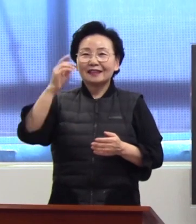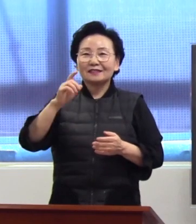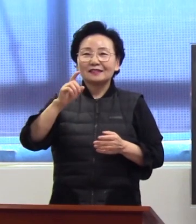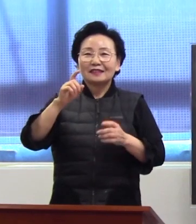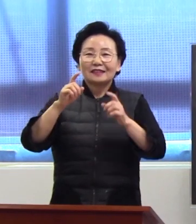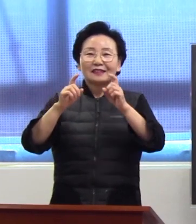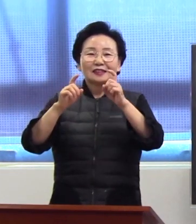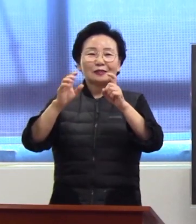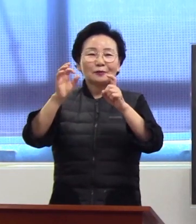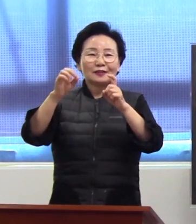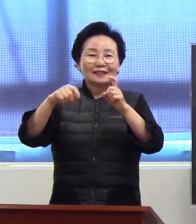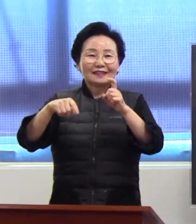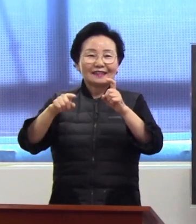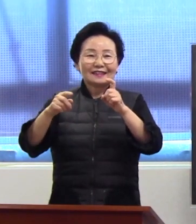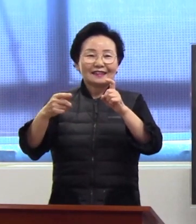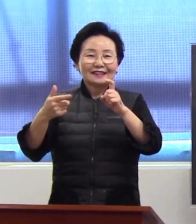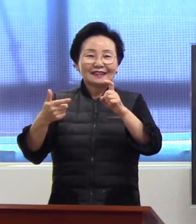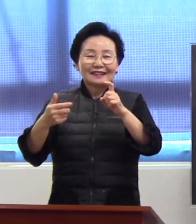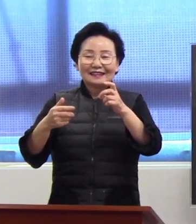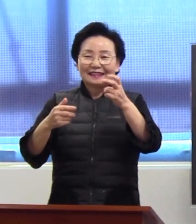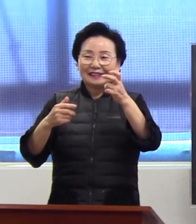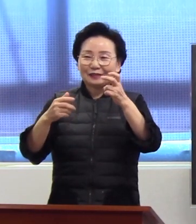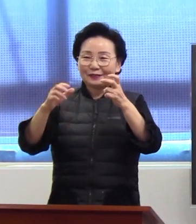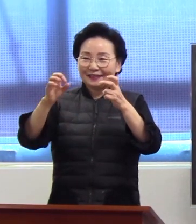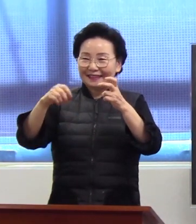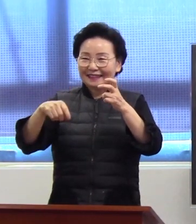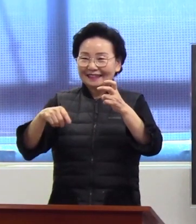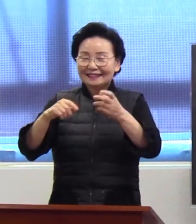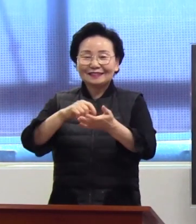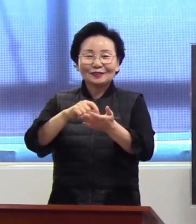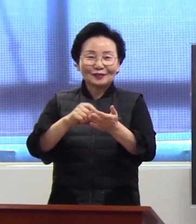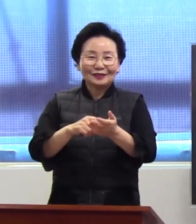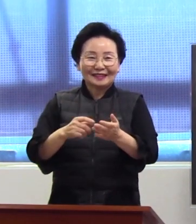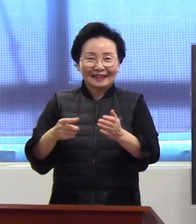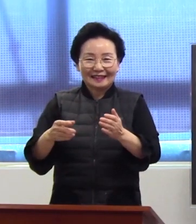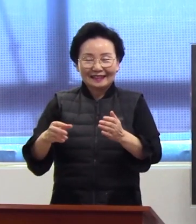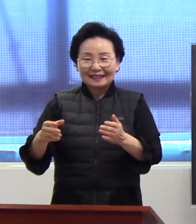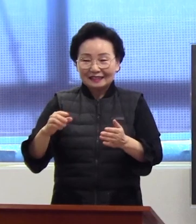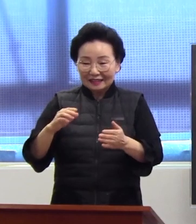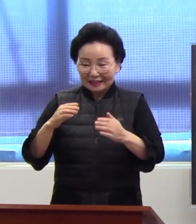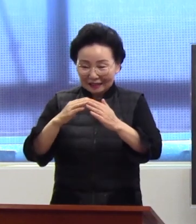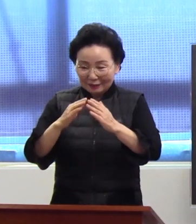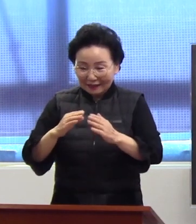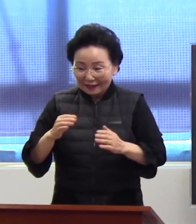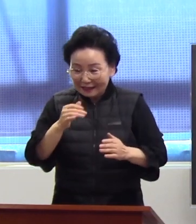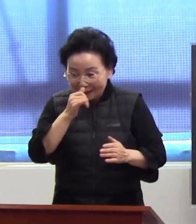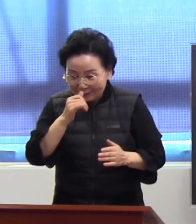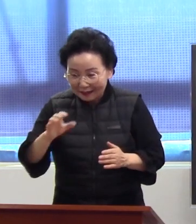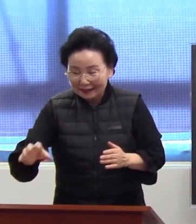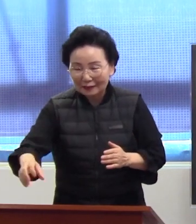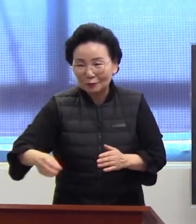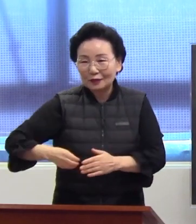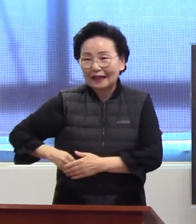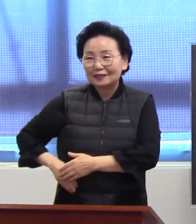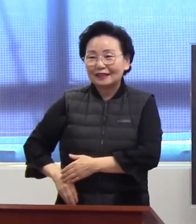옛날에는 10원 20원 그 정도 이렇게 집에 있으면 그냥 몰래